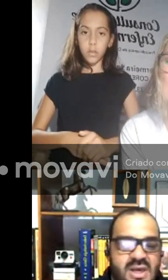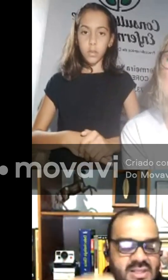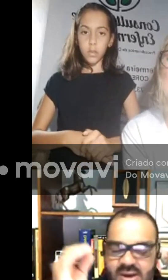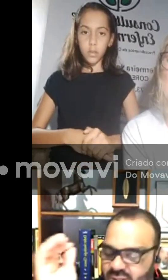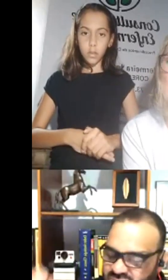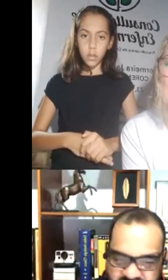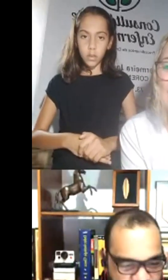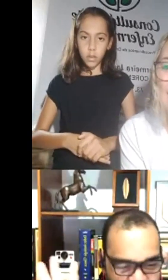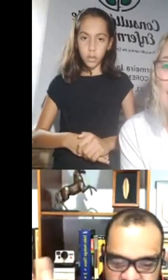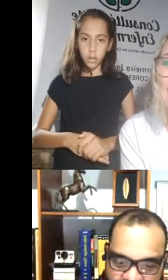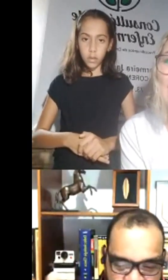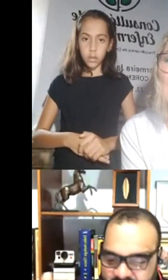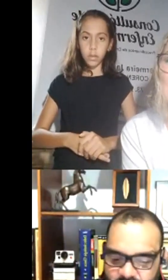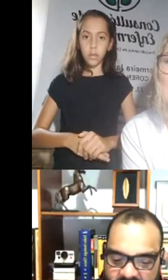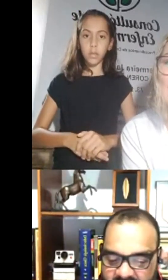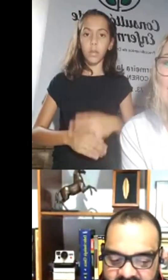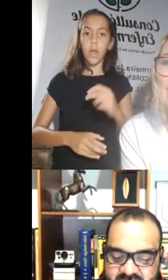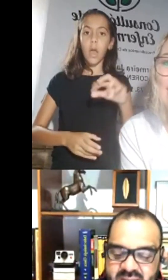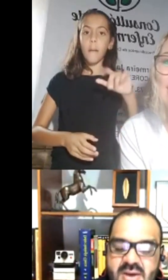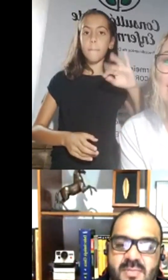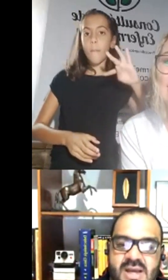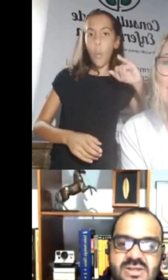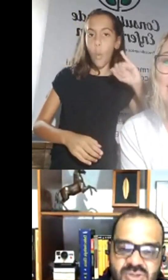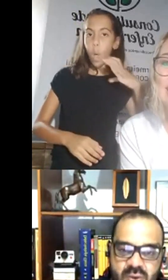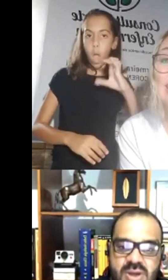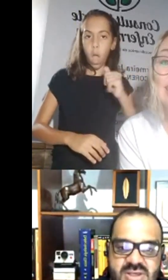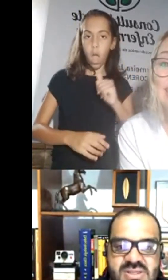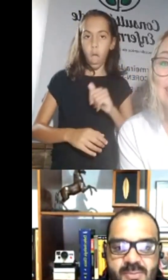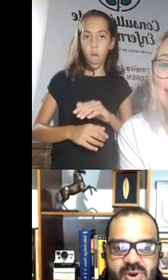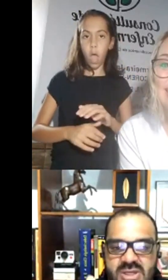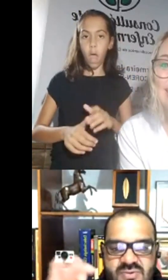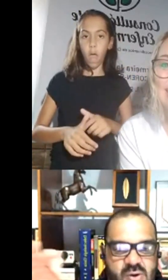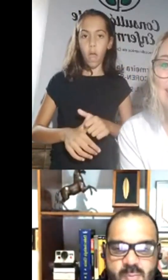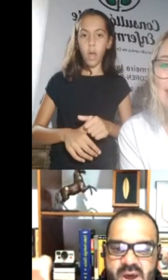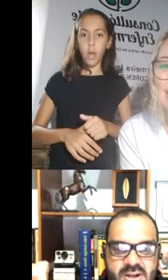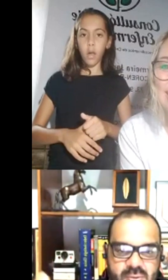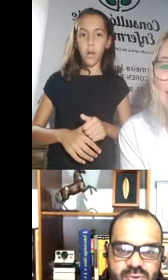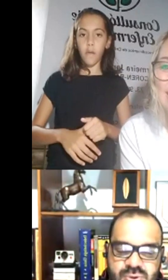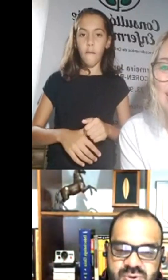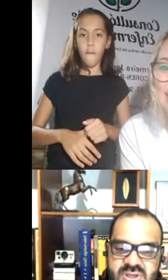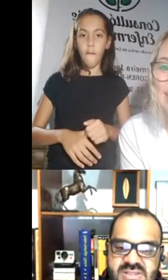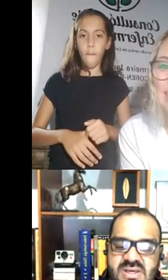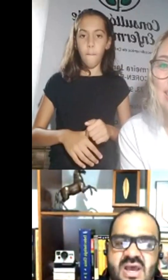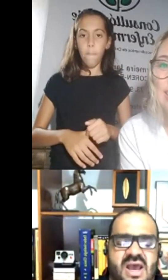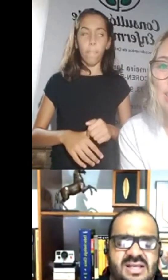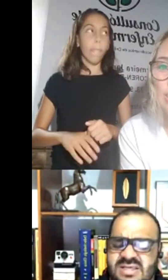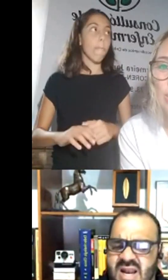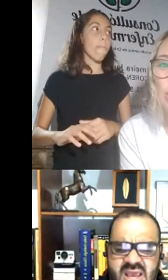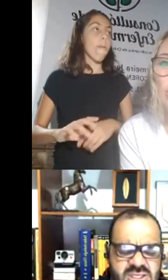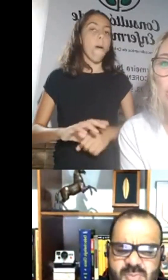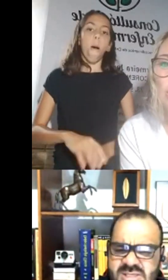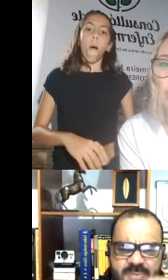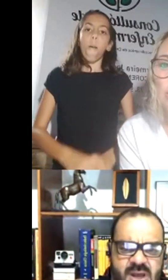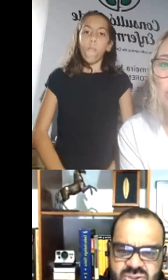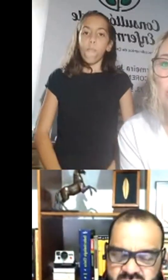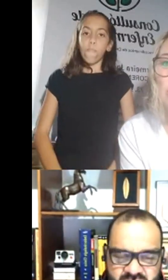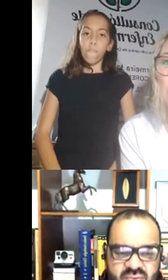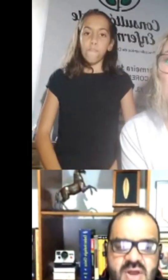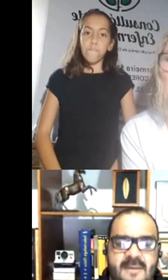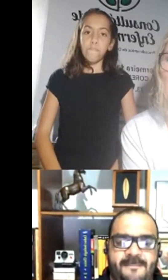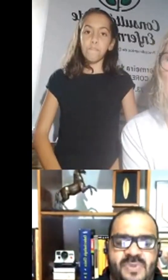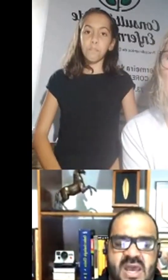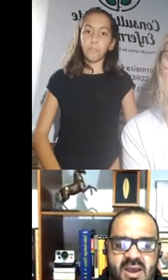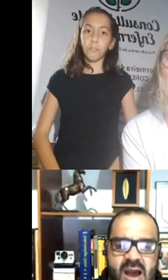de negócio de muita propaganda, mas eu tenho que dizer, porque a gente vai comparando com os outros assim, excelente,